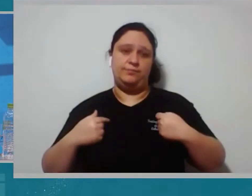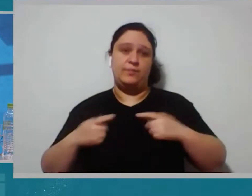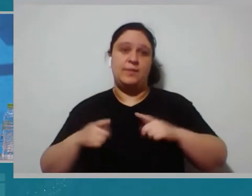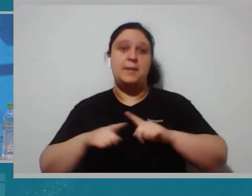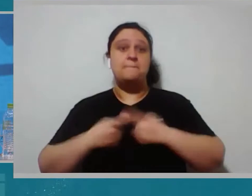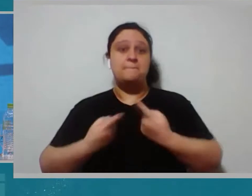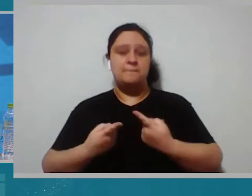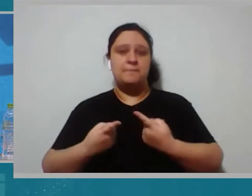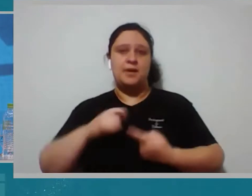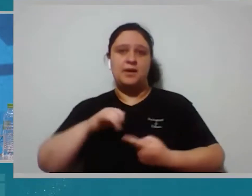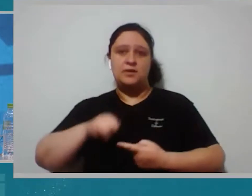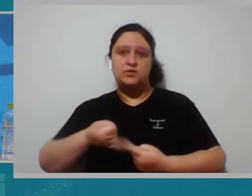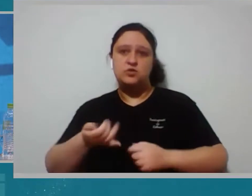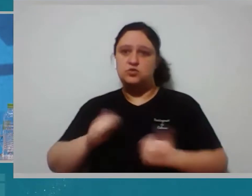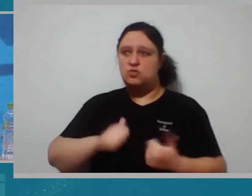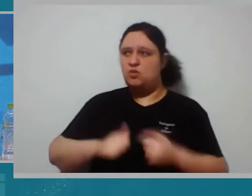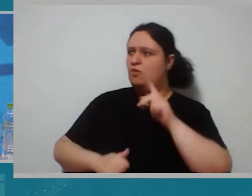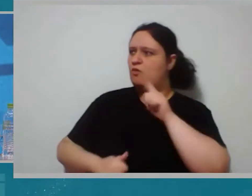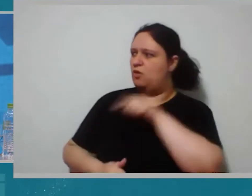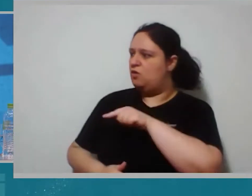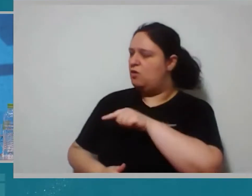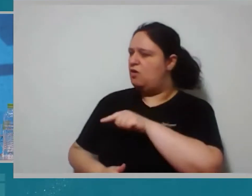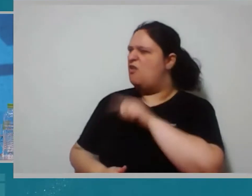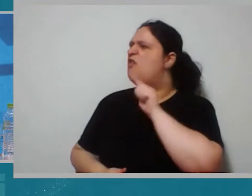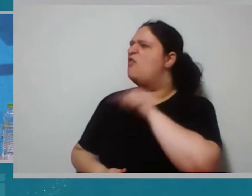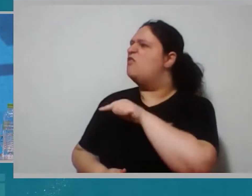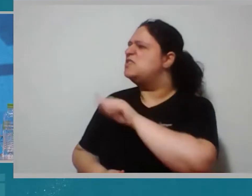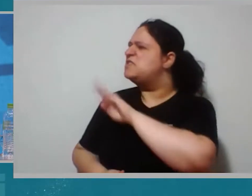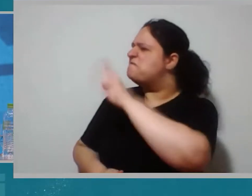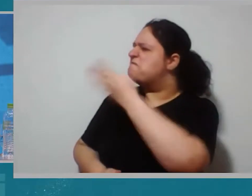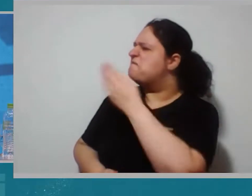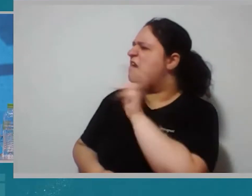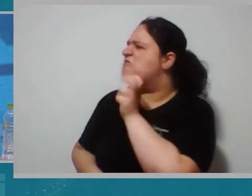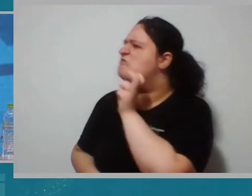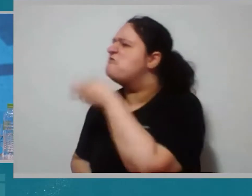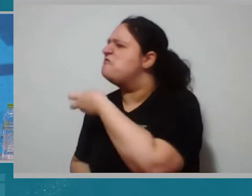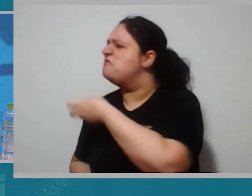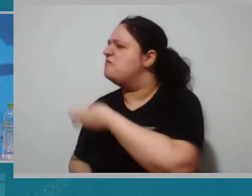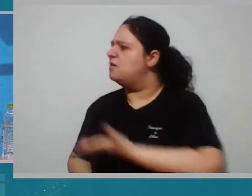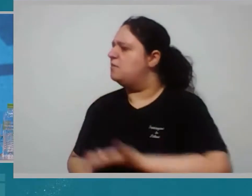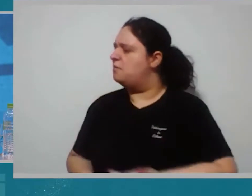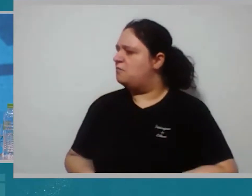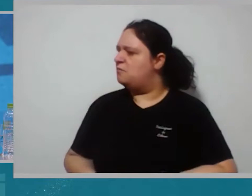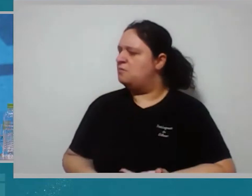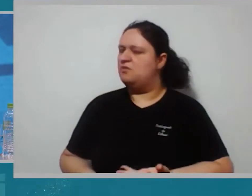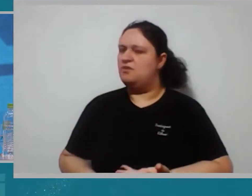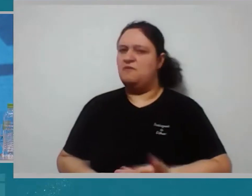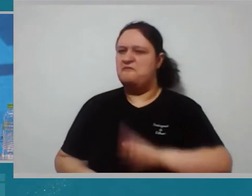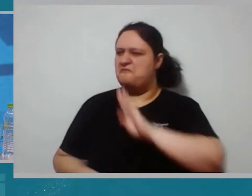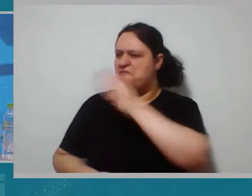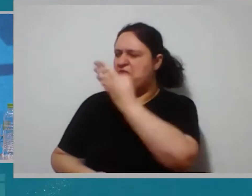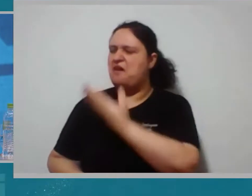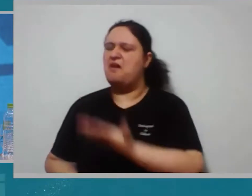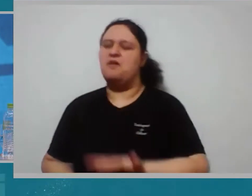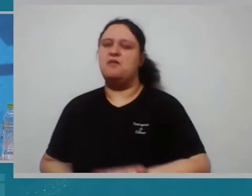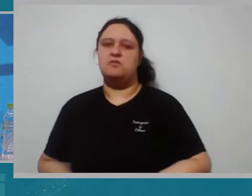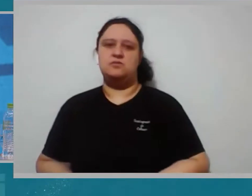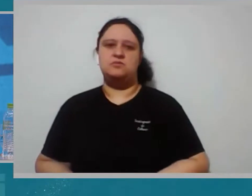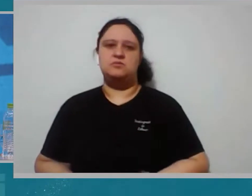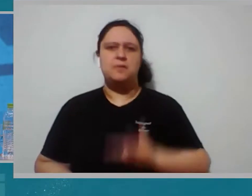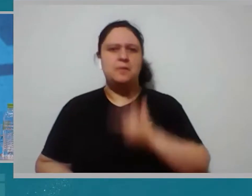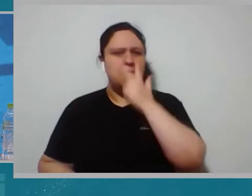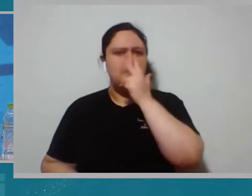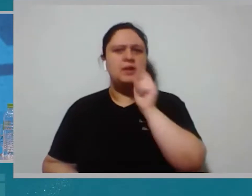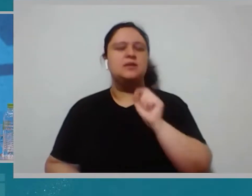de víboras. Isso o que, que nos lembra? Raça de víboras, né? Você lembra que lá